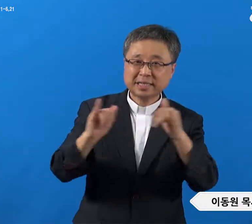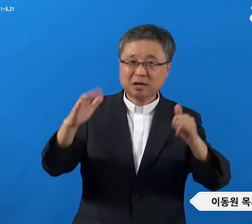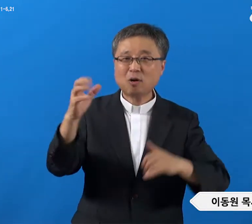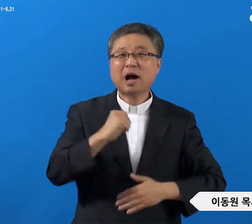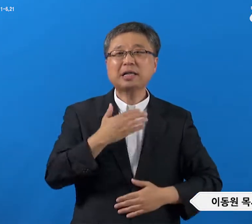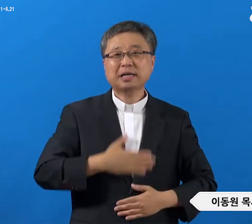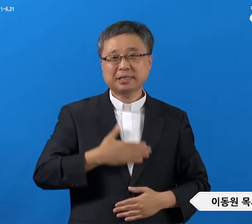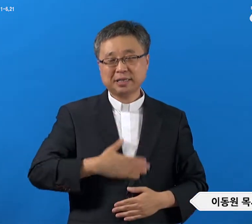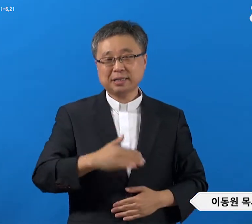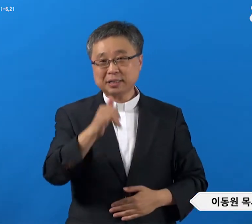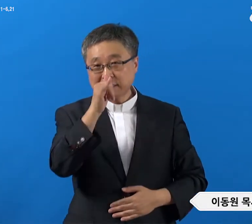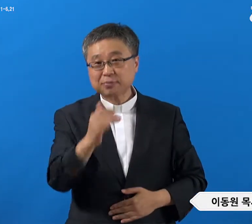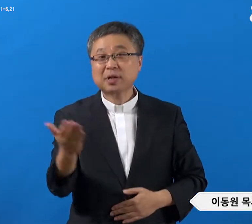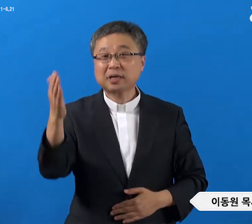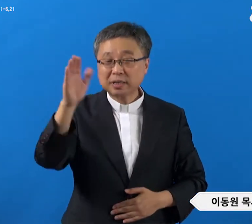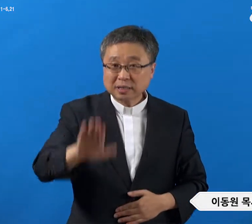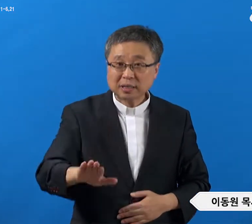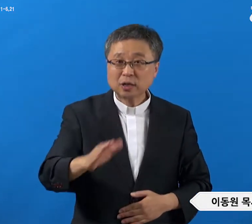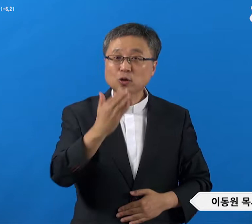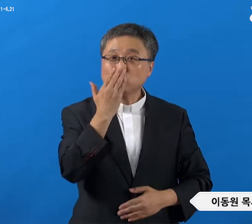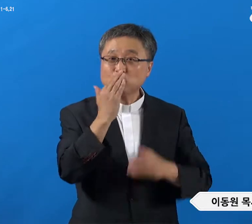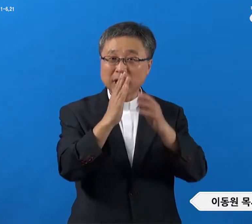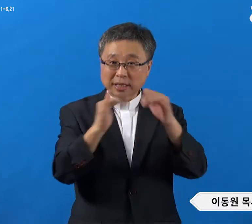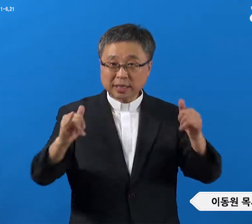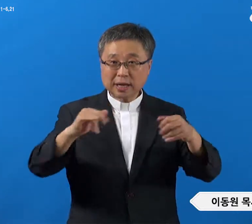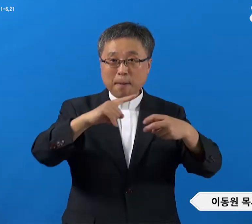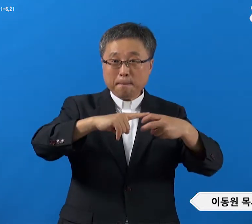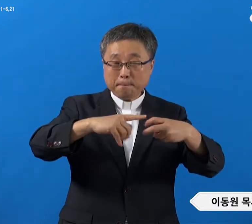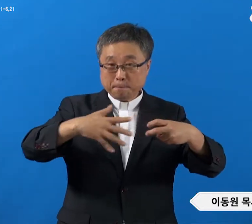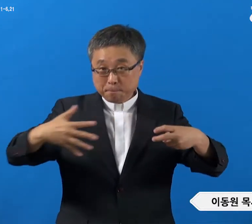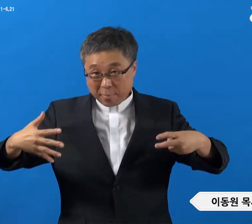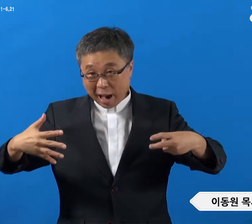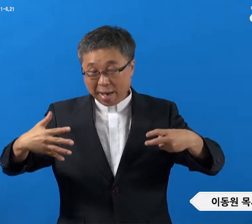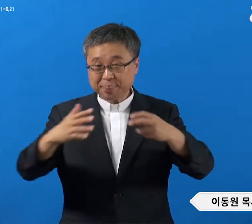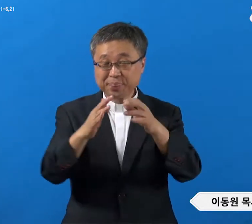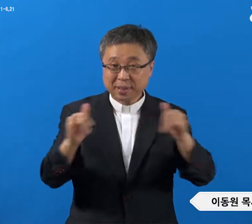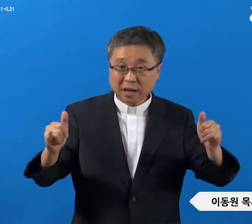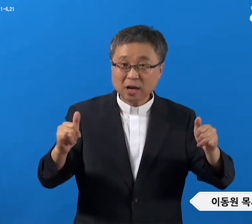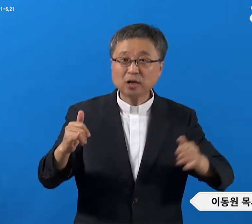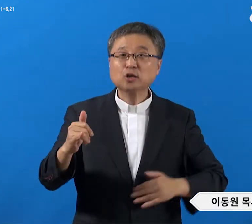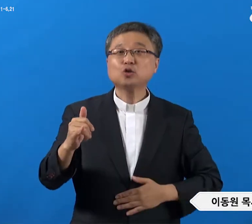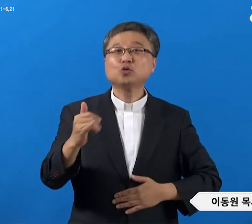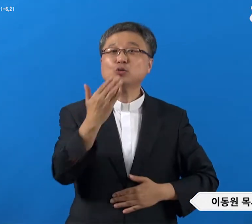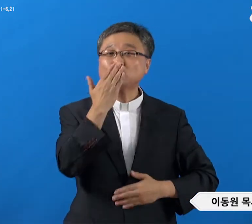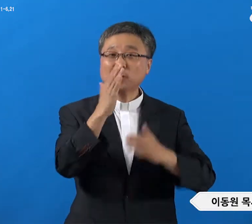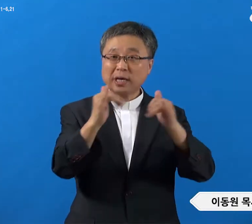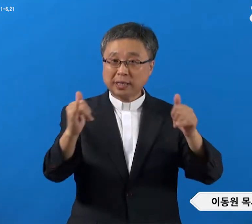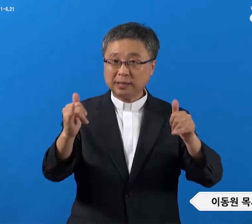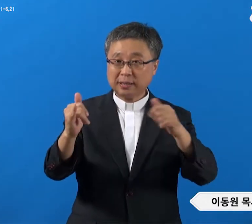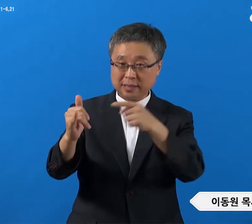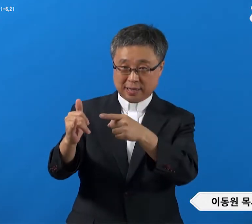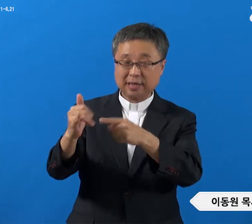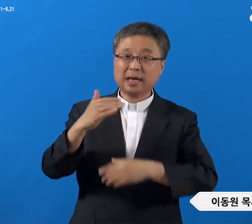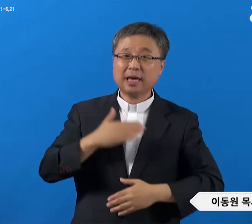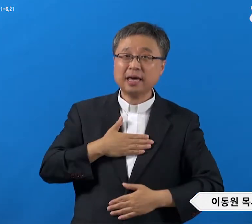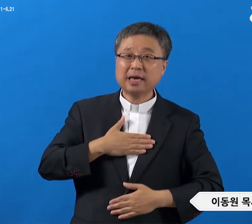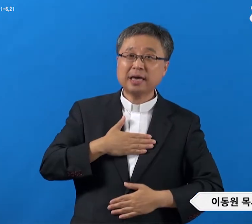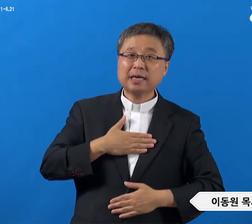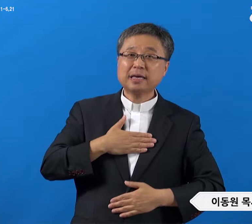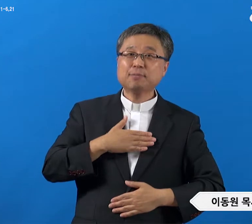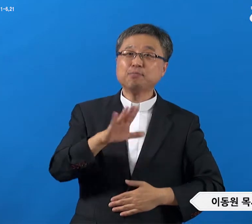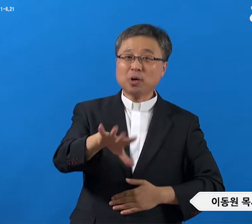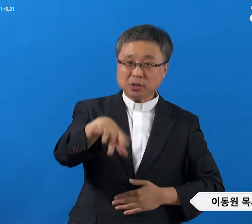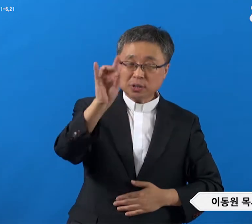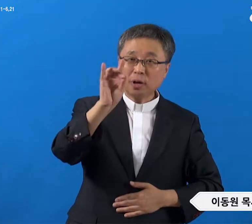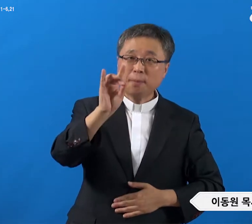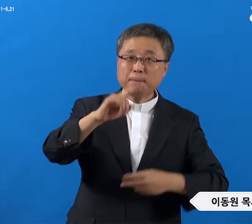있습니다. 그런데 유대인인 마태가 유대인을 대상으로 해서 1차적으로 이 마태복음을 쓴